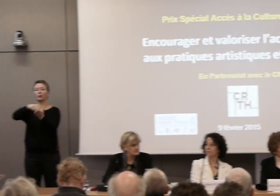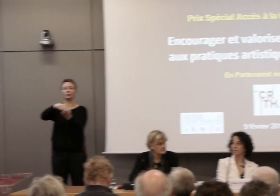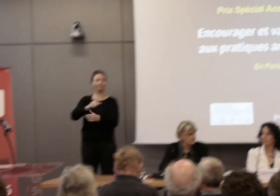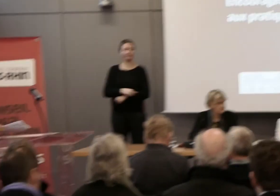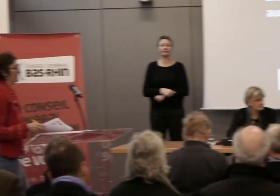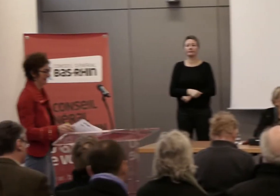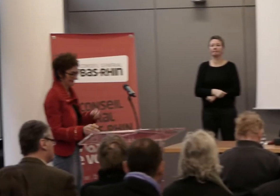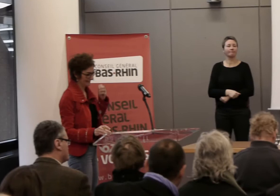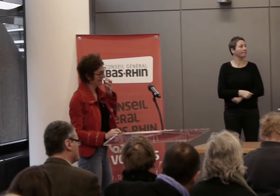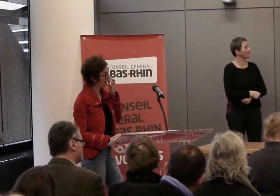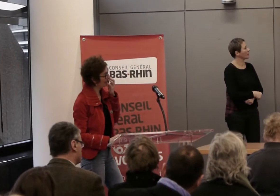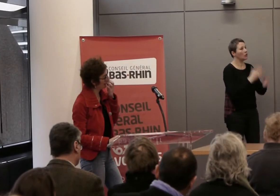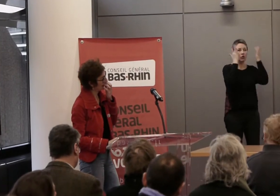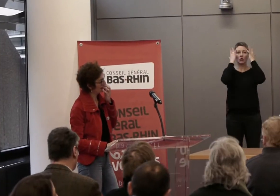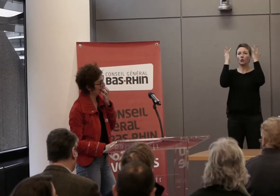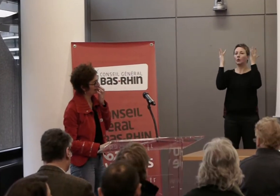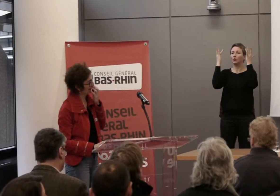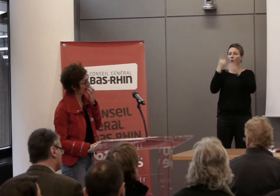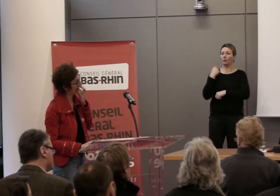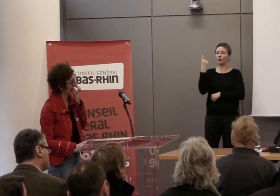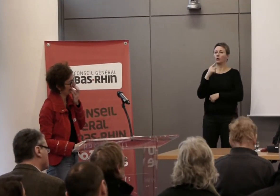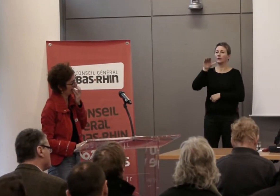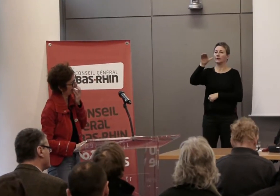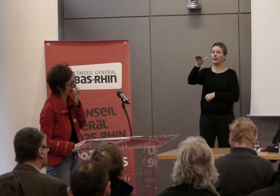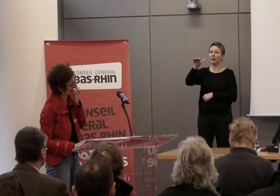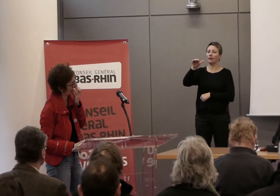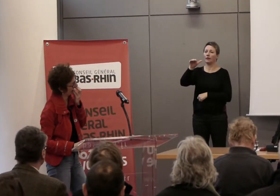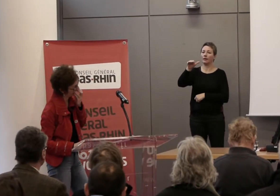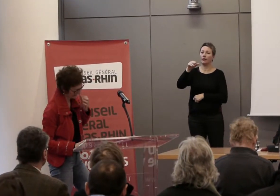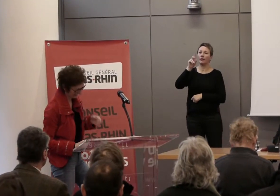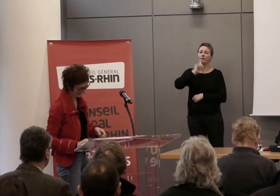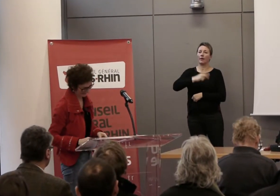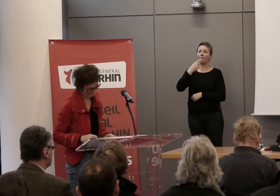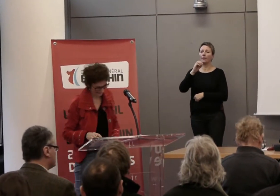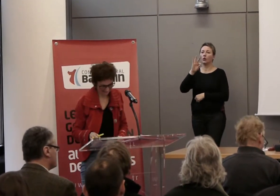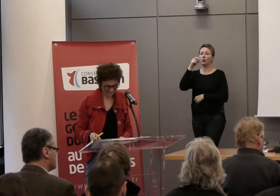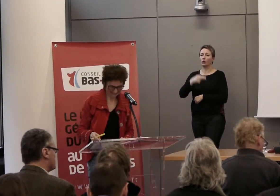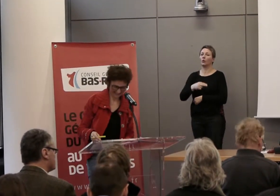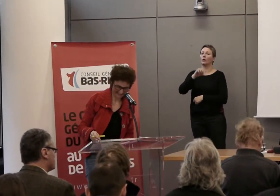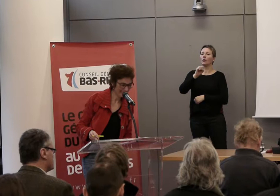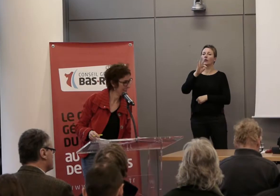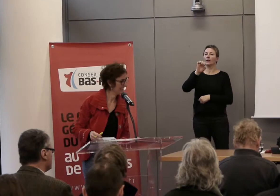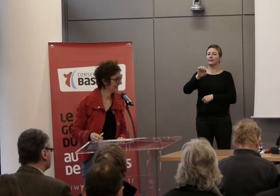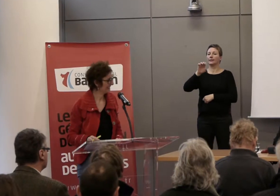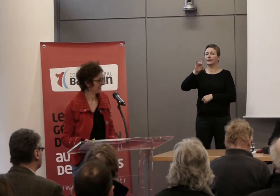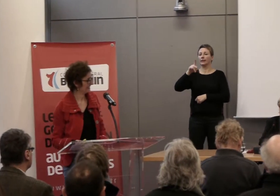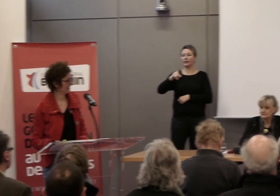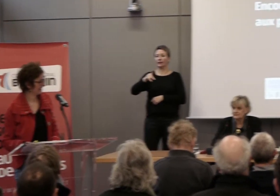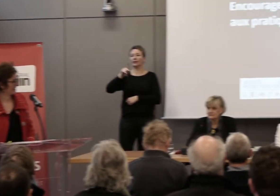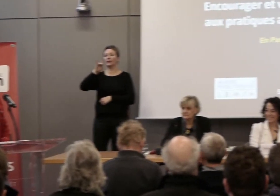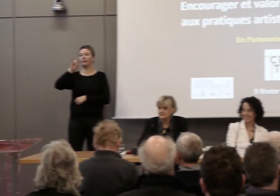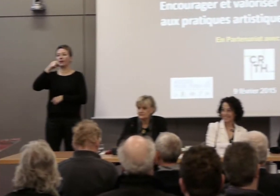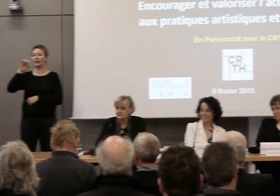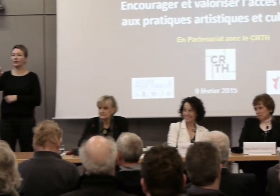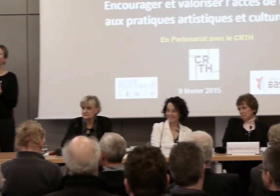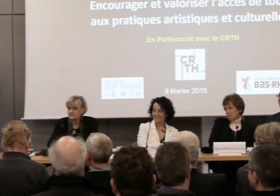sur le prix accès à la culture pour tous, et puis je vais appeler Stéphanie Leton, voilà, j'essaie d'aller plus vite. Merci d'être avec nous. Vous êtes journaliste